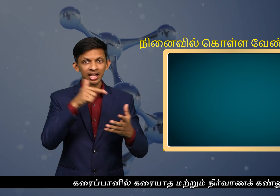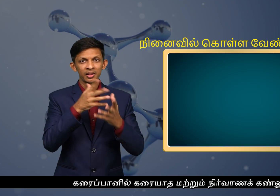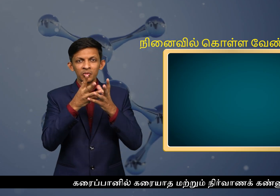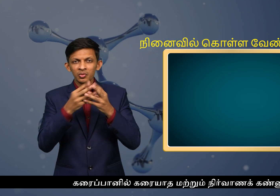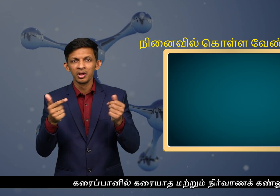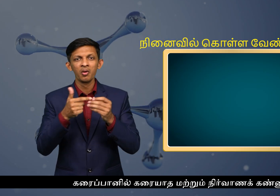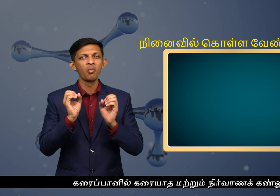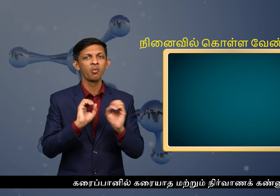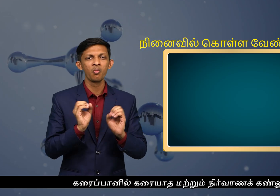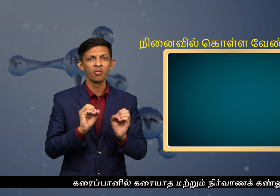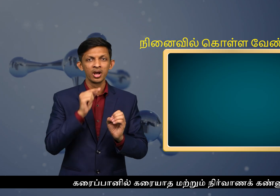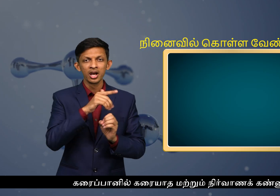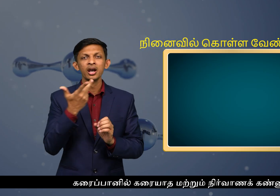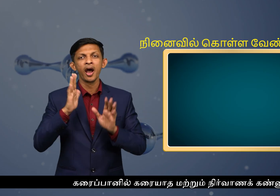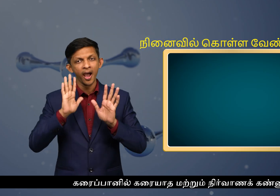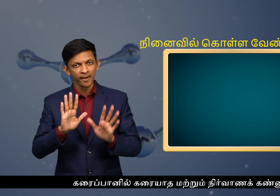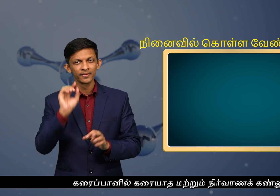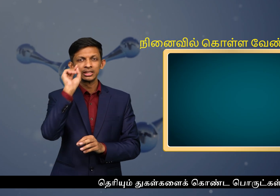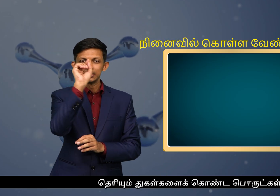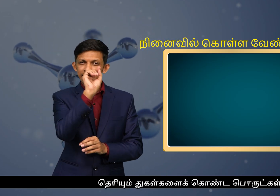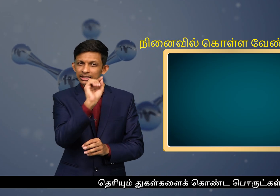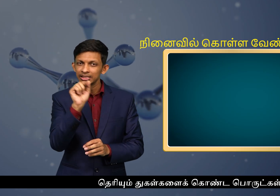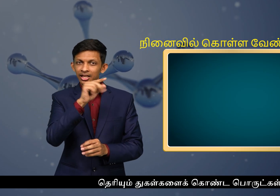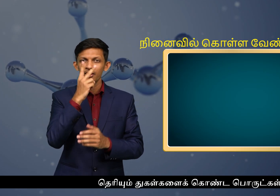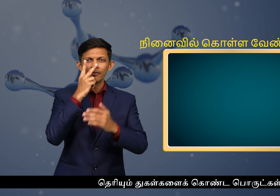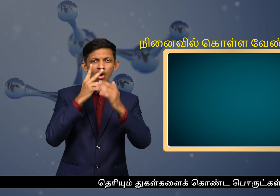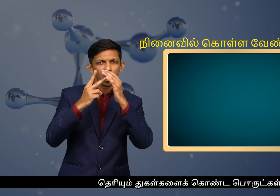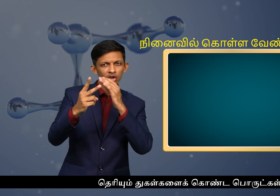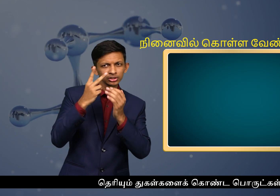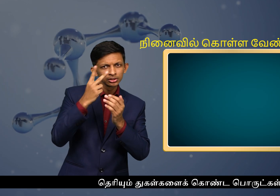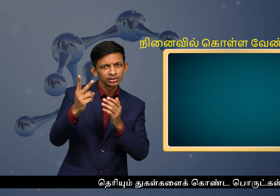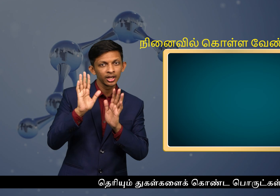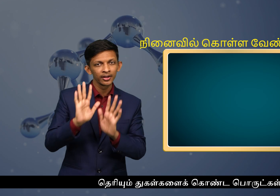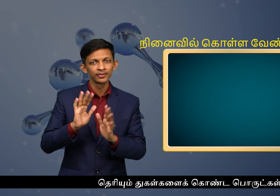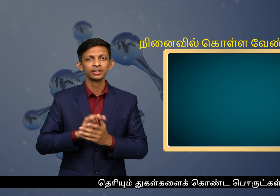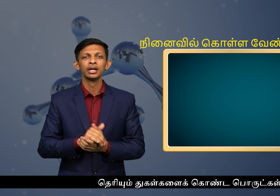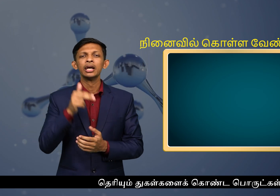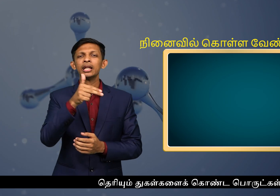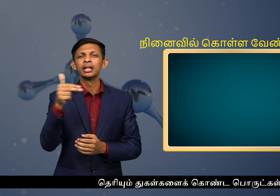கரைப்பானில் கரையாத மற்றும் பொதுவான கண்ணுக்கு தெரியும் துகள்களை கொண்ட பொருட்கள்